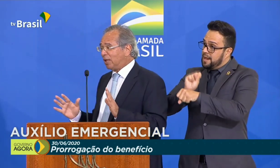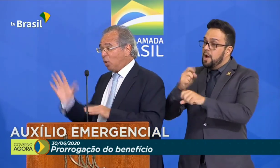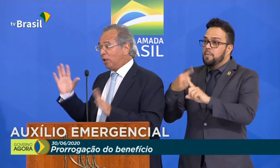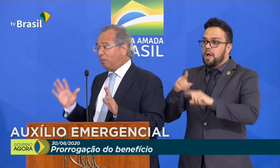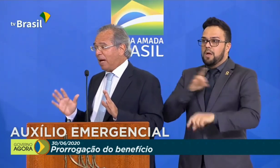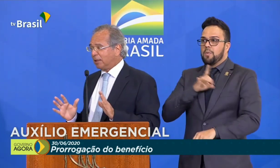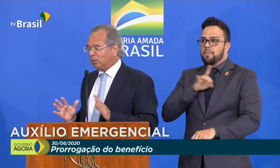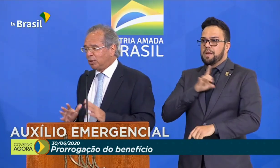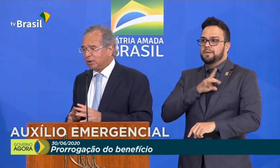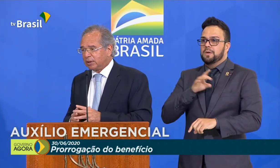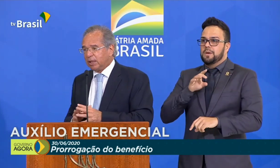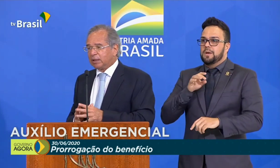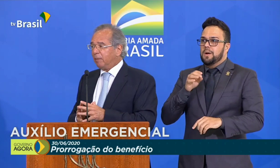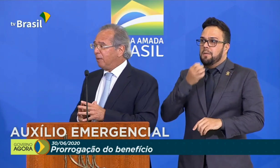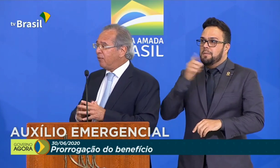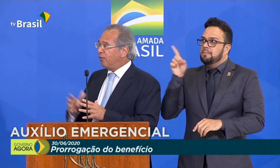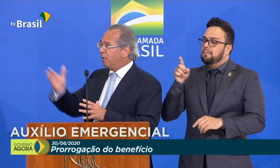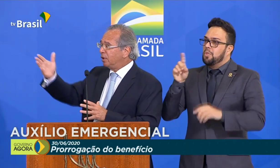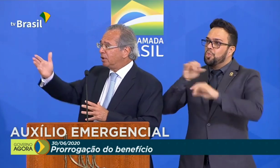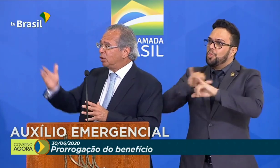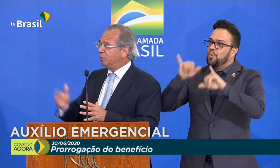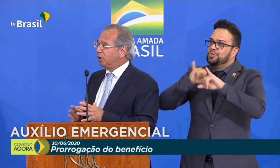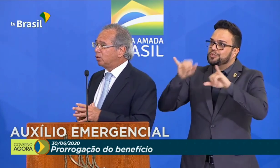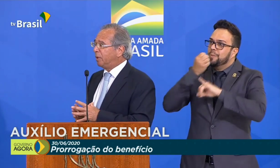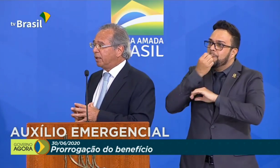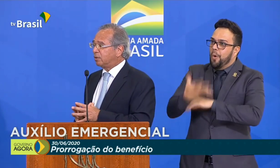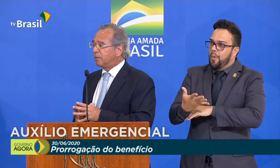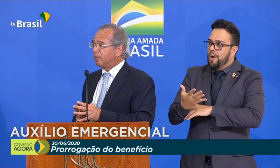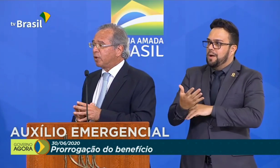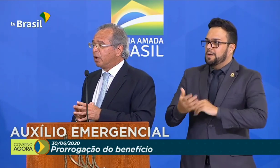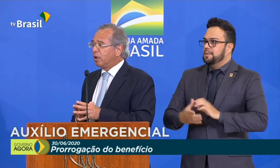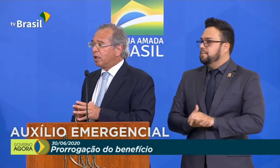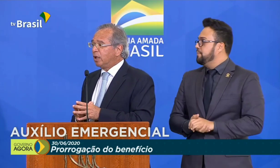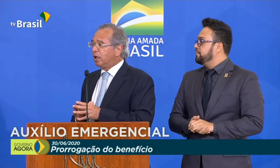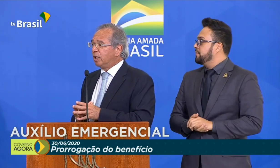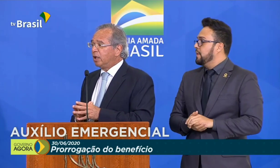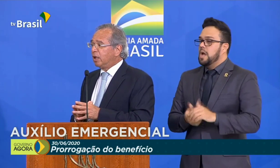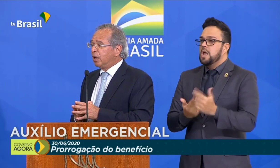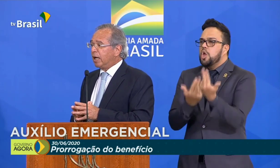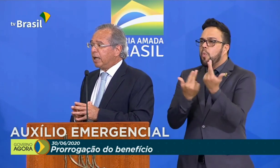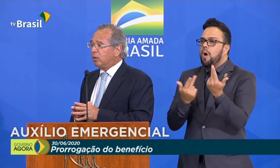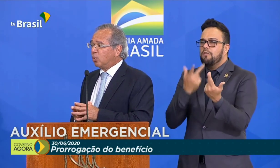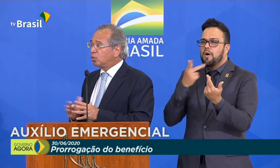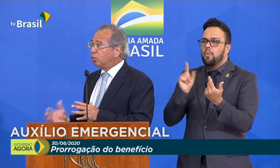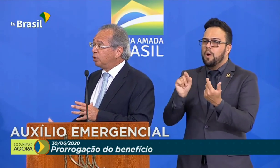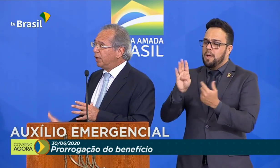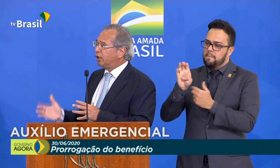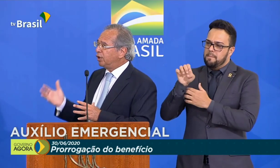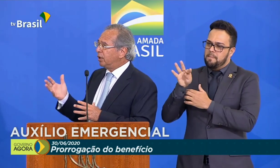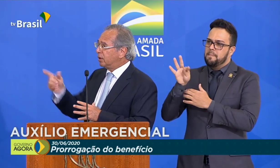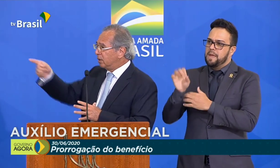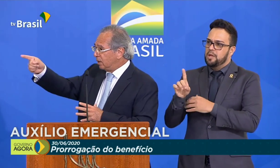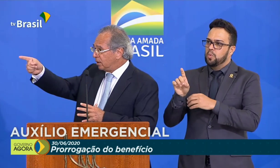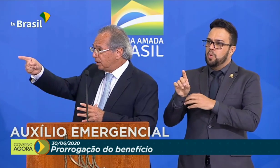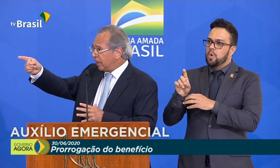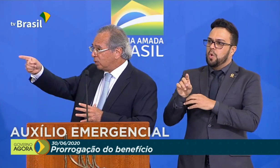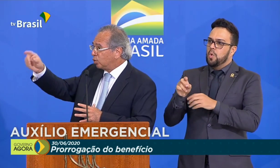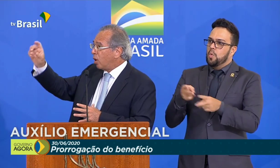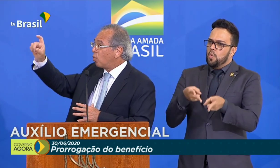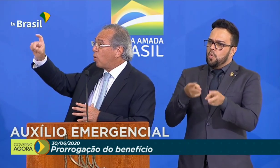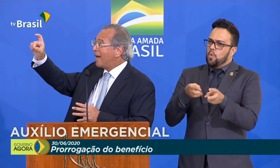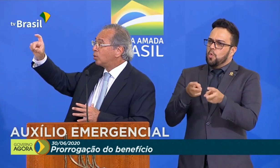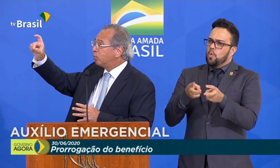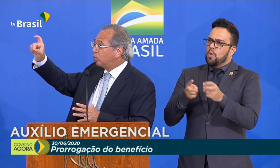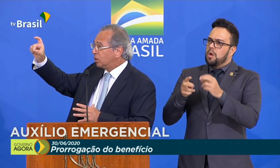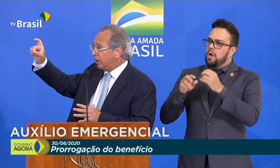medo de ser boa demais a notícia. Da mesma forma, me dizia o ministro Bento que o consumo de energia está